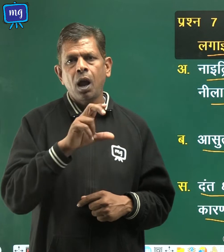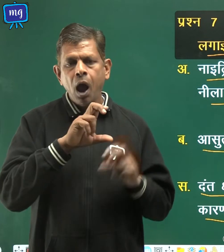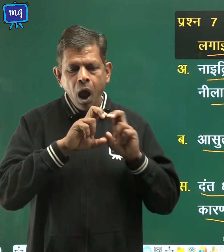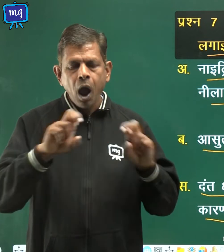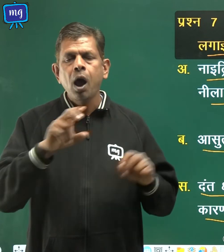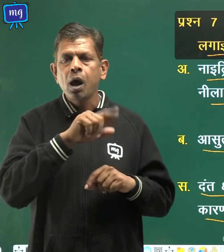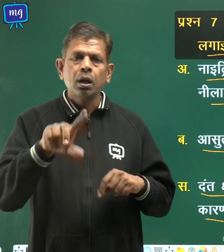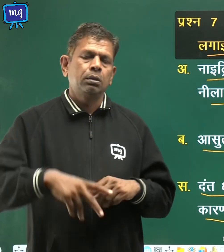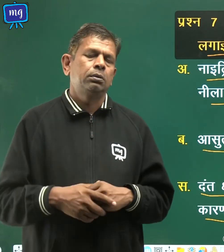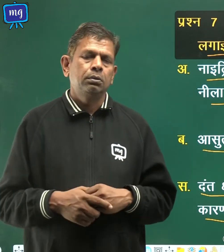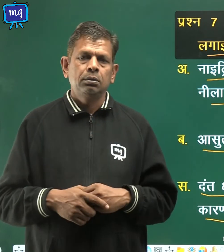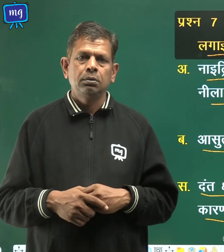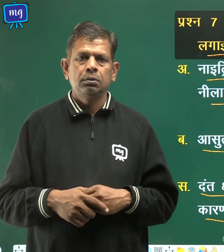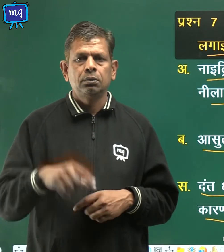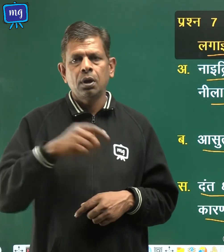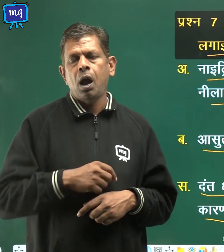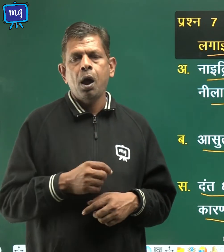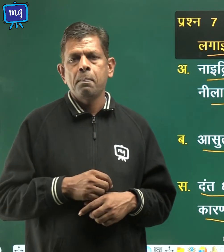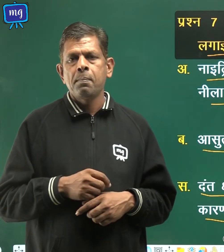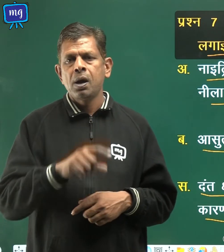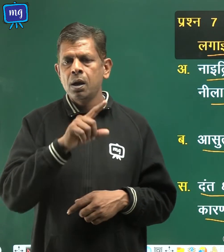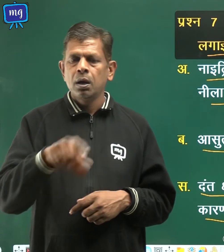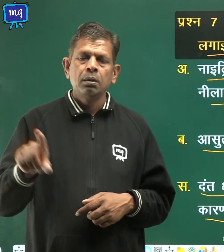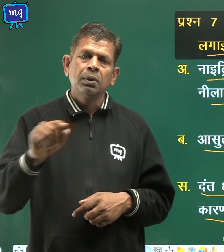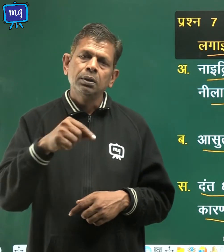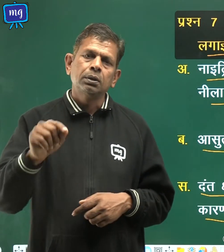है, हम गलत पर निशान लगाएंगे।